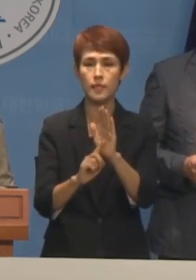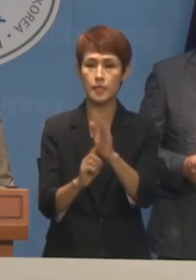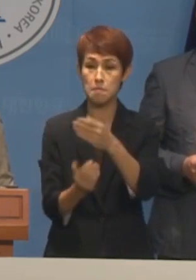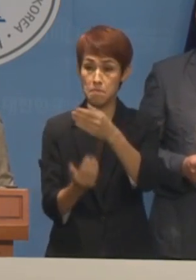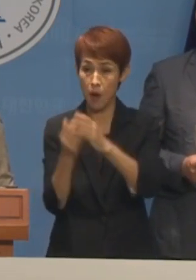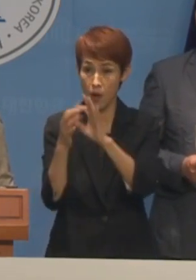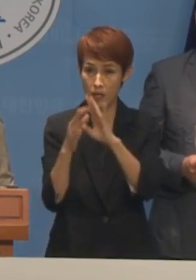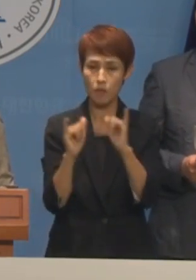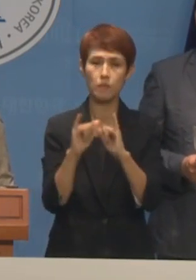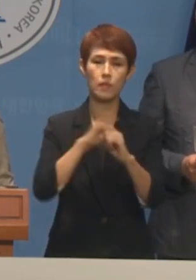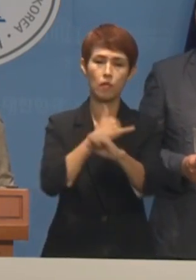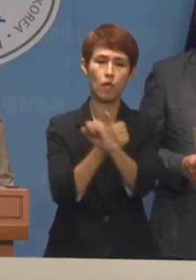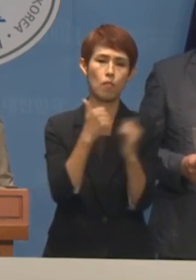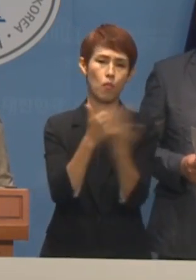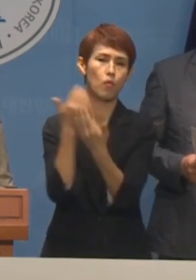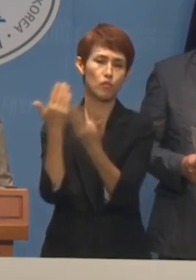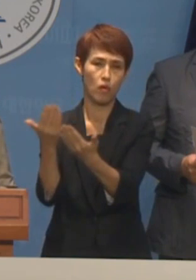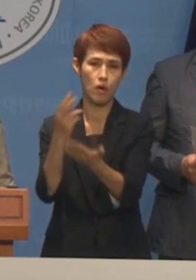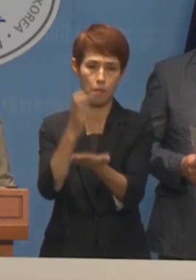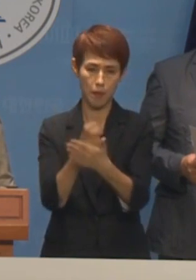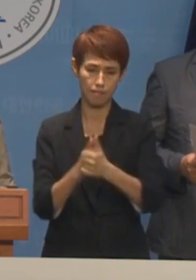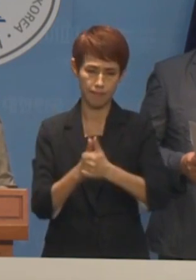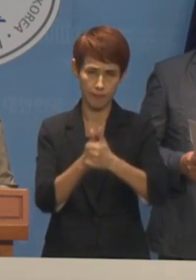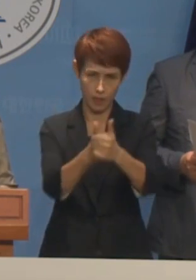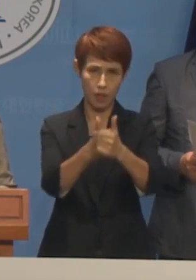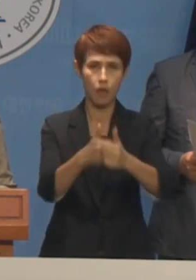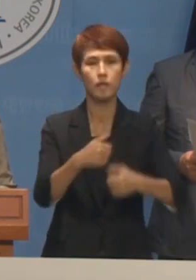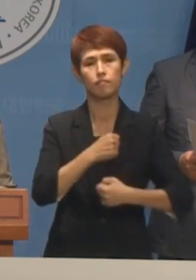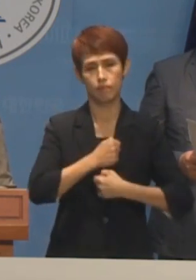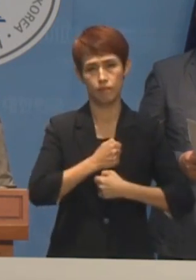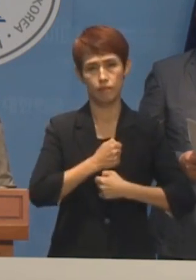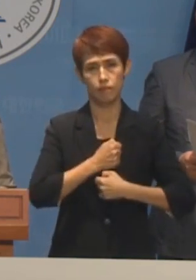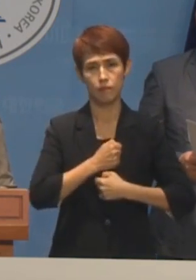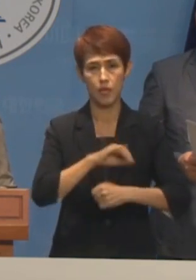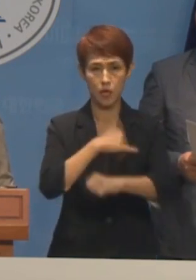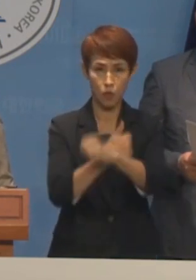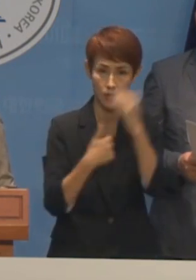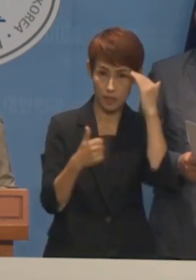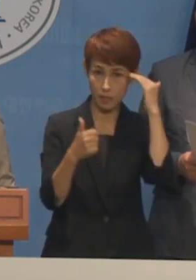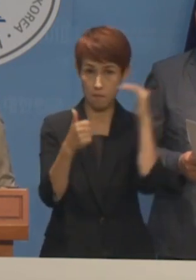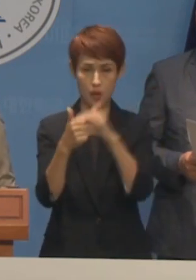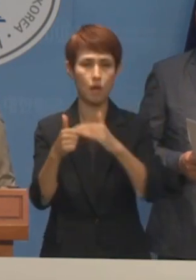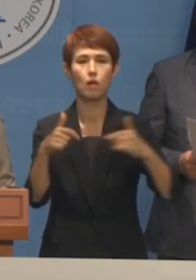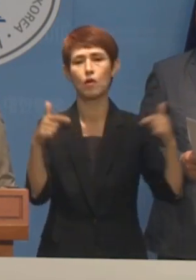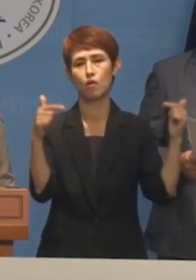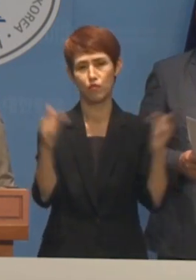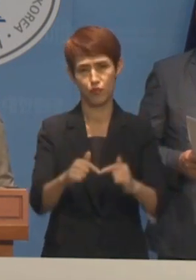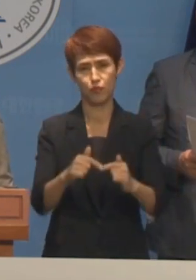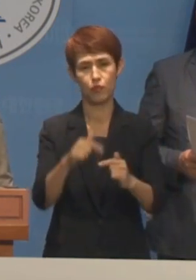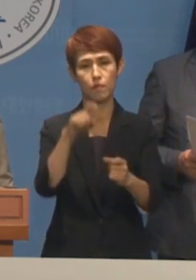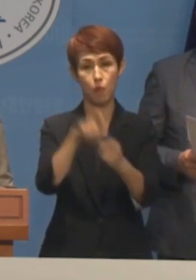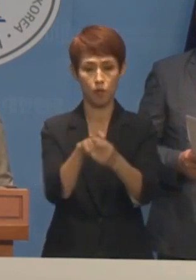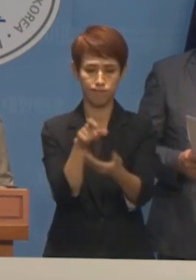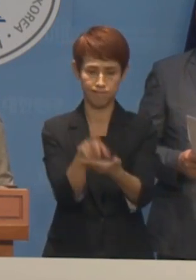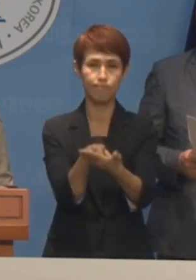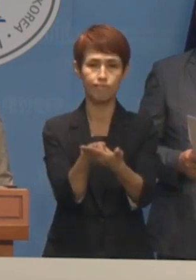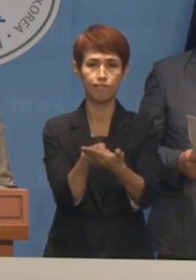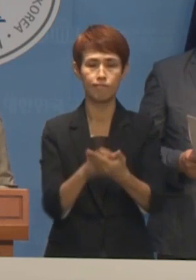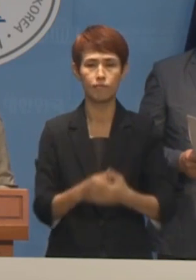인권을 보호하고 적법 절차를 준수하는 등 인권 침해를 최소화하는 방향으로 이루어지도록